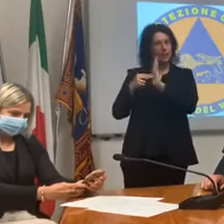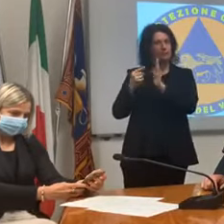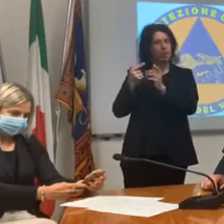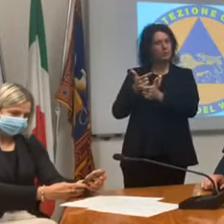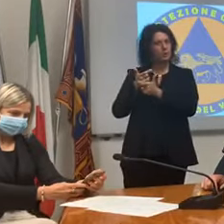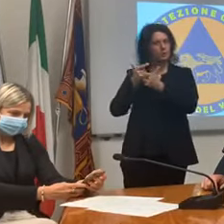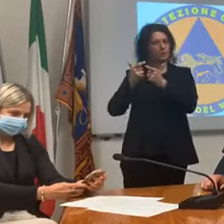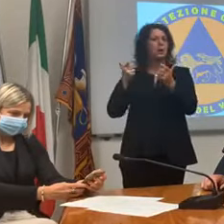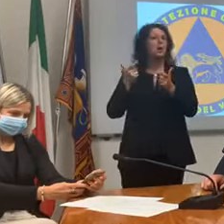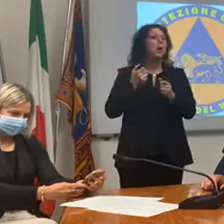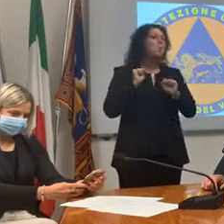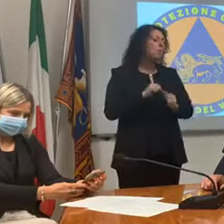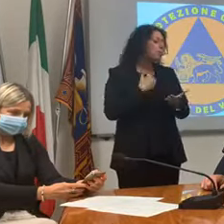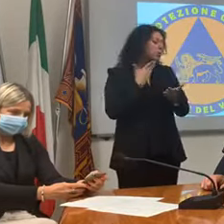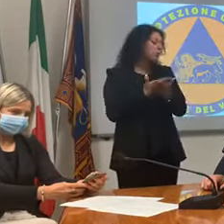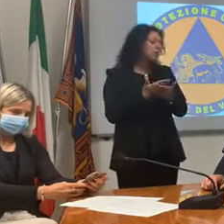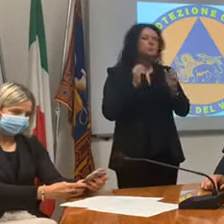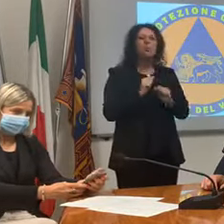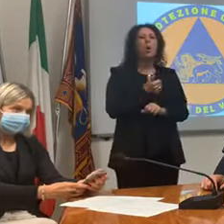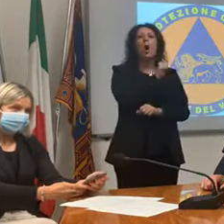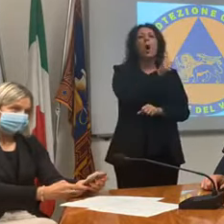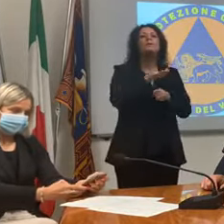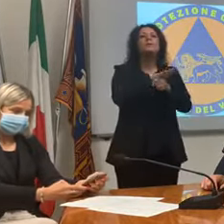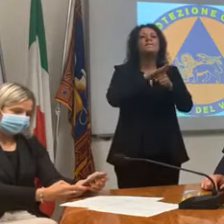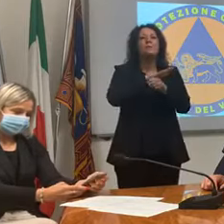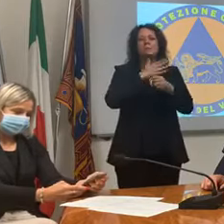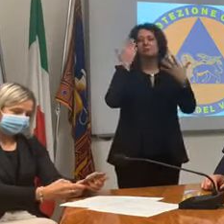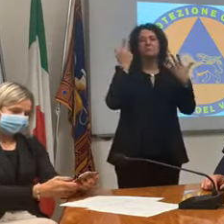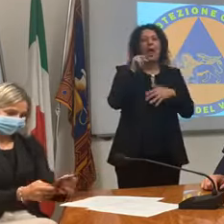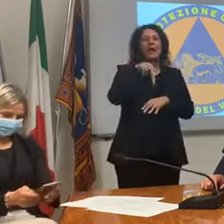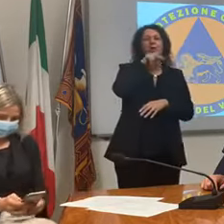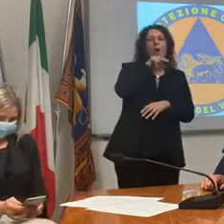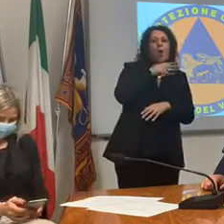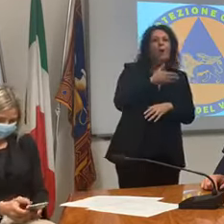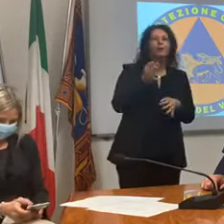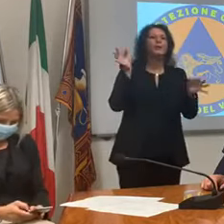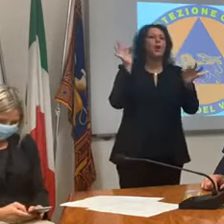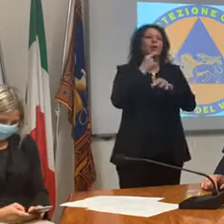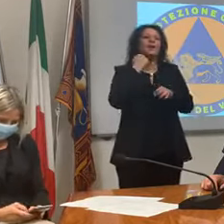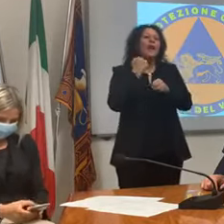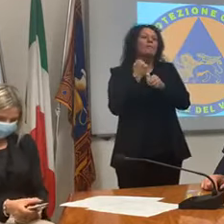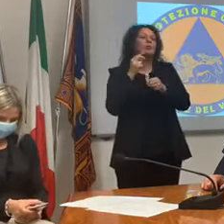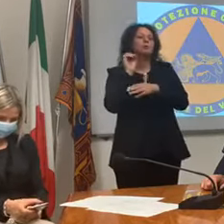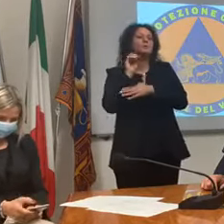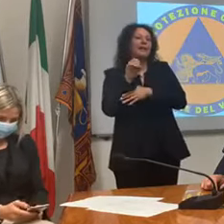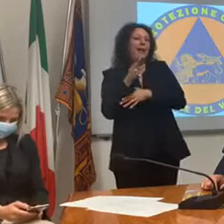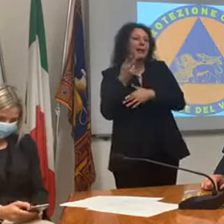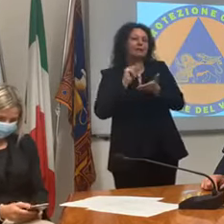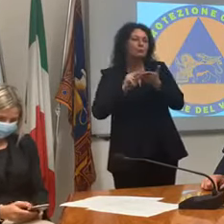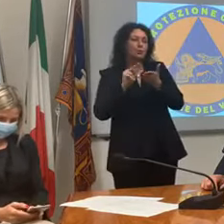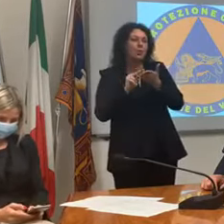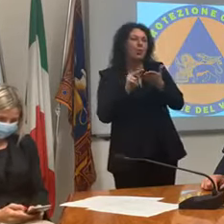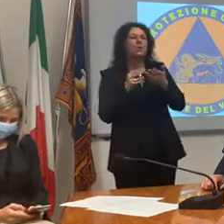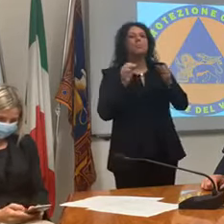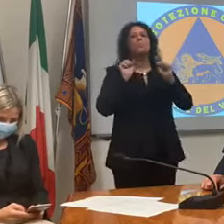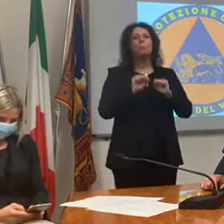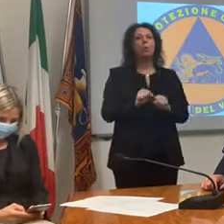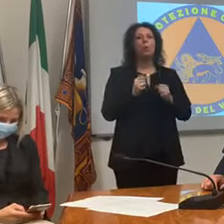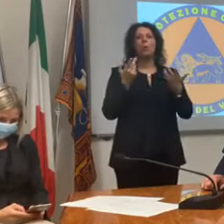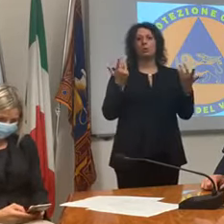la domenica sera la famigliola, i nonni compresi, l'insegnante, eccetera, ogni tot giorni, con